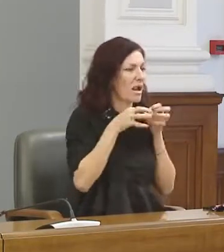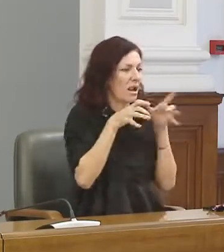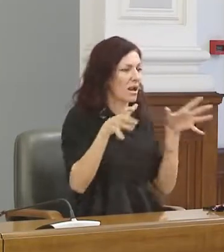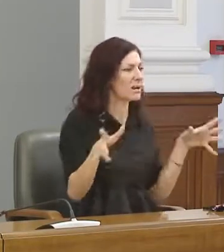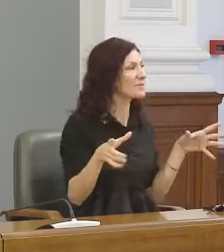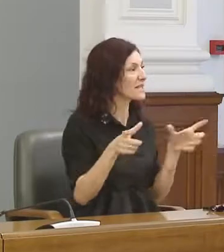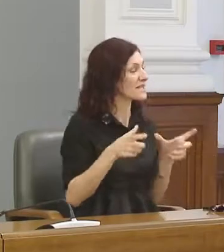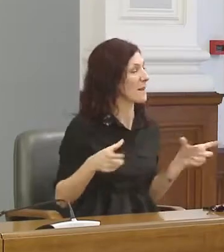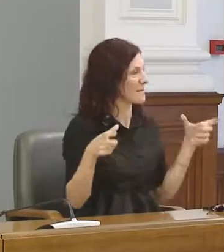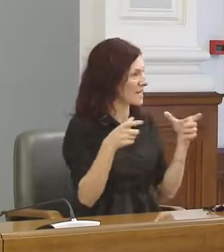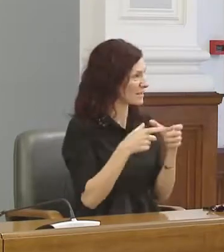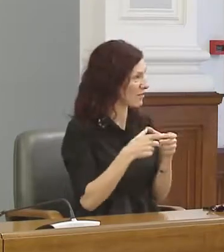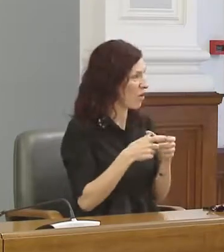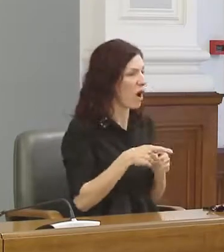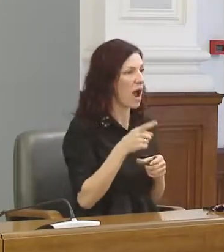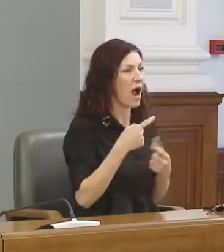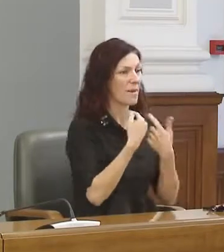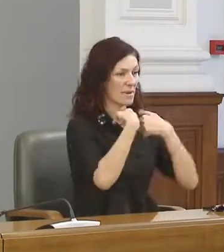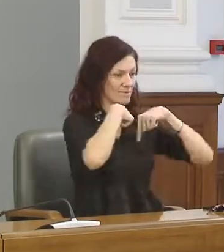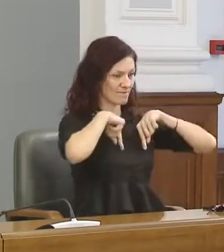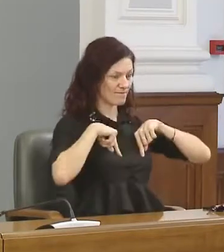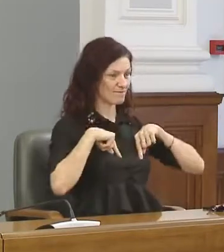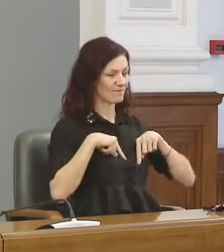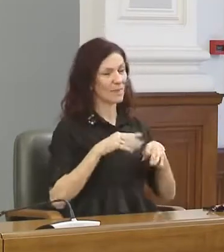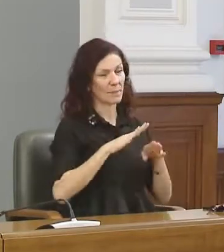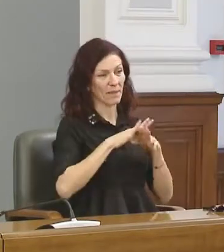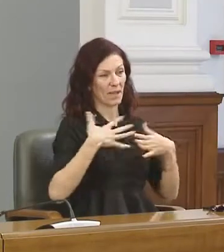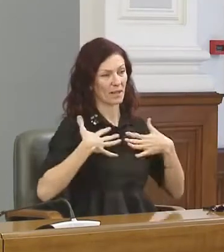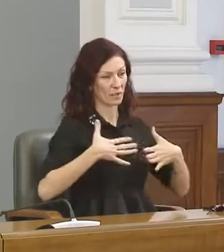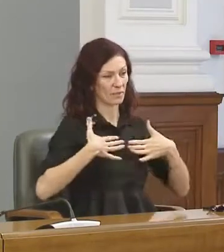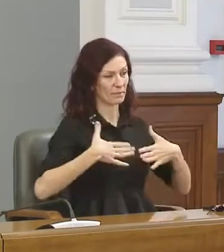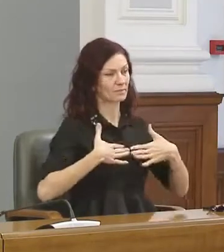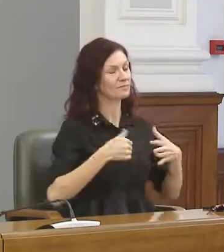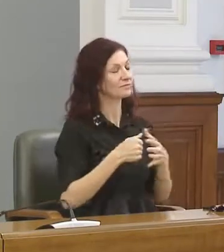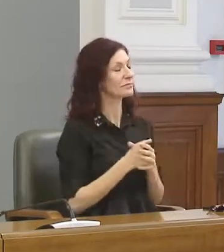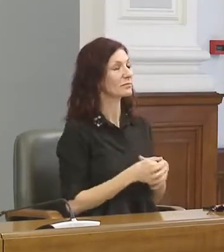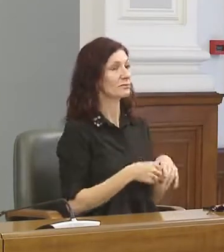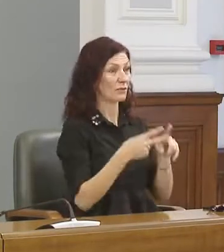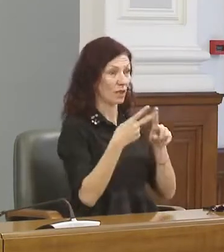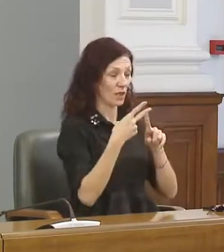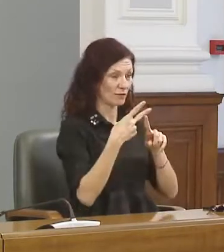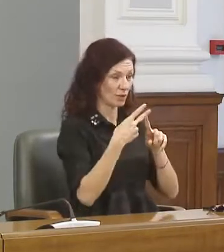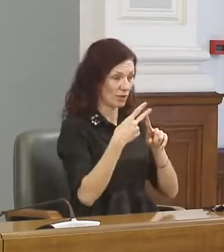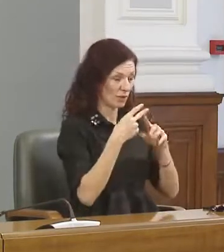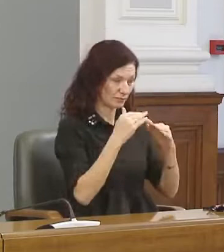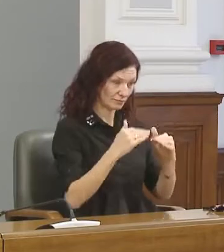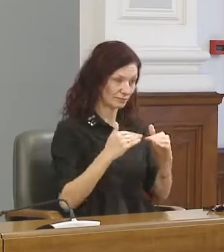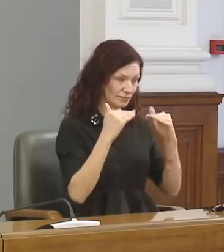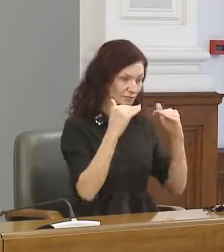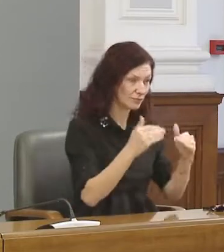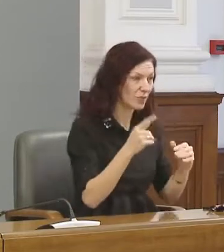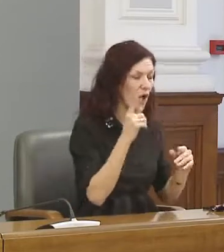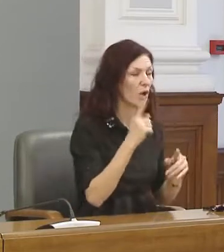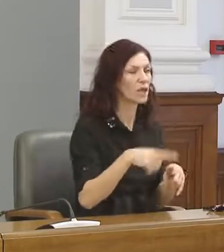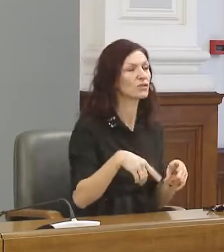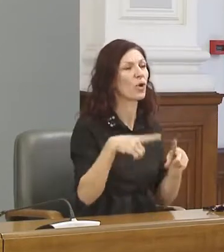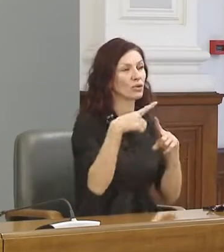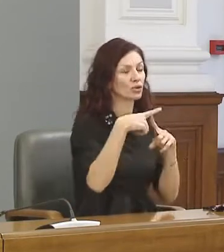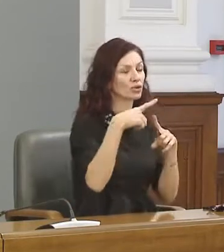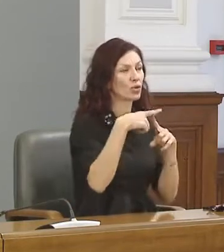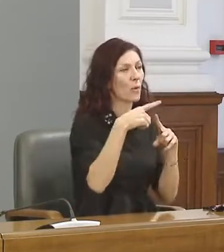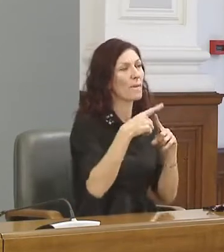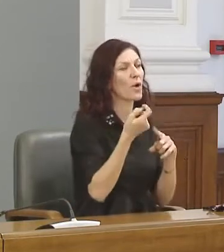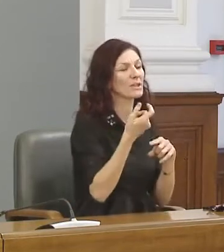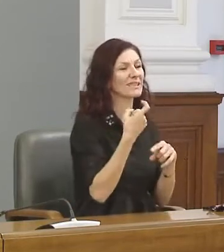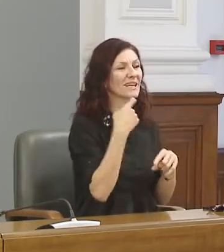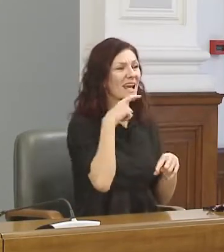и близките си, ами ти слиза и в белия дроб. Втория етап вече, когато трябва тромбоцитни антиагреганти